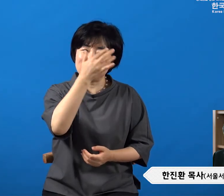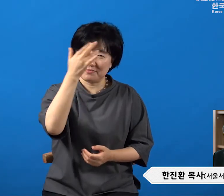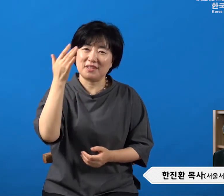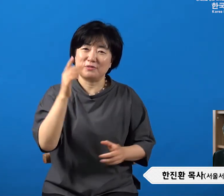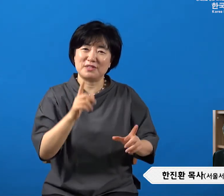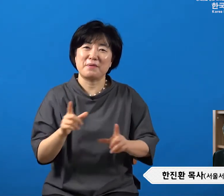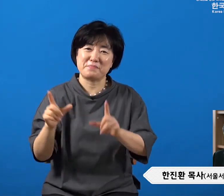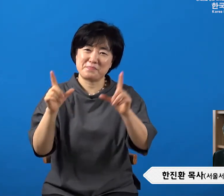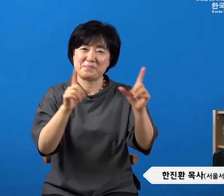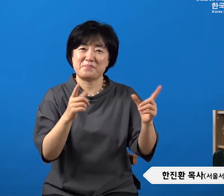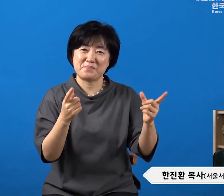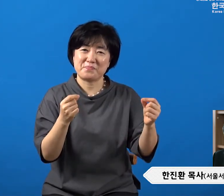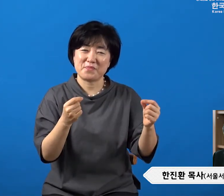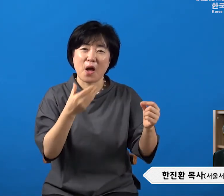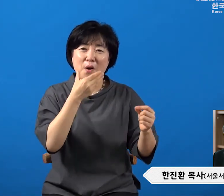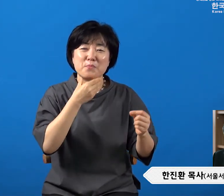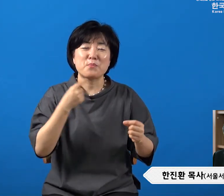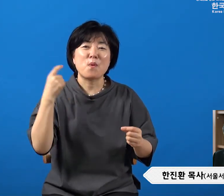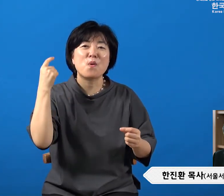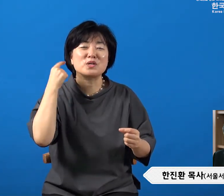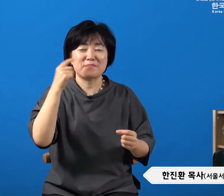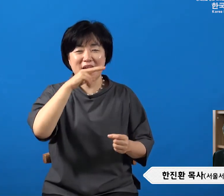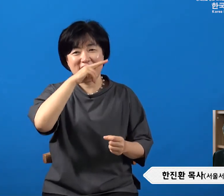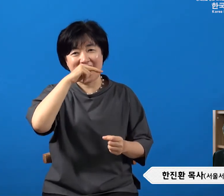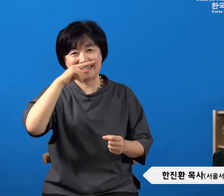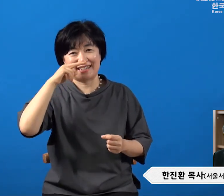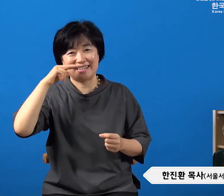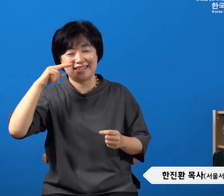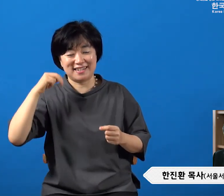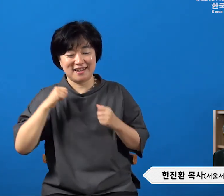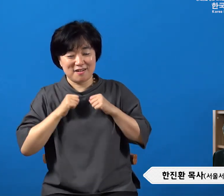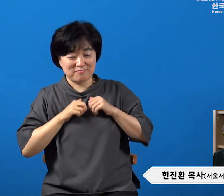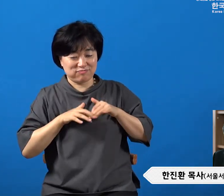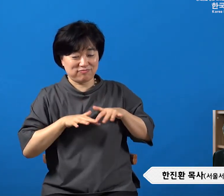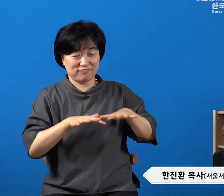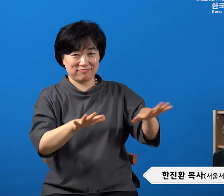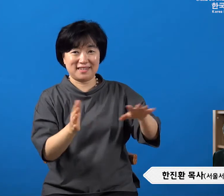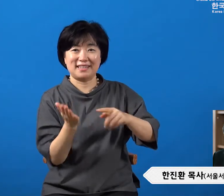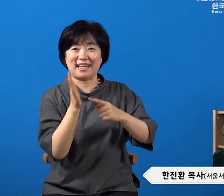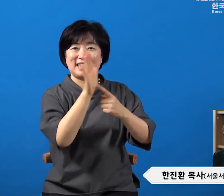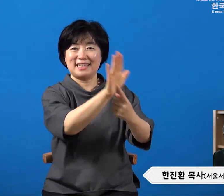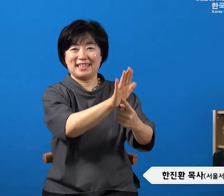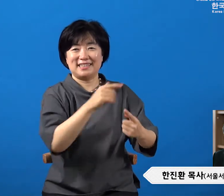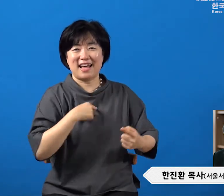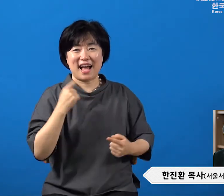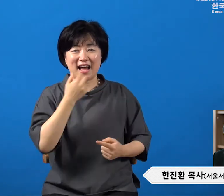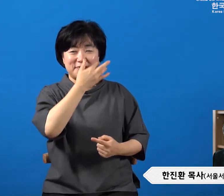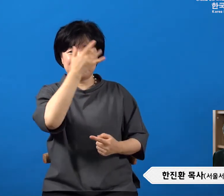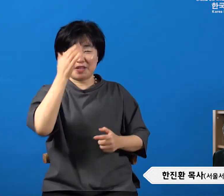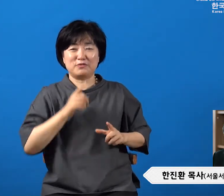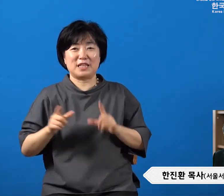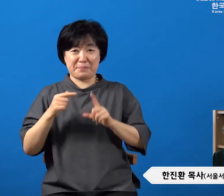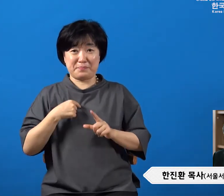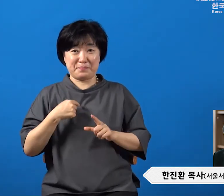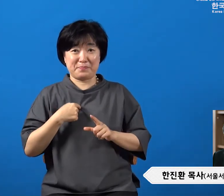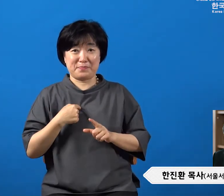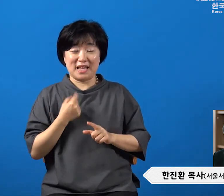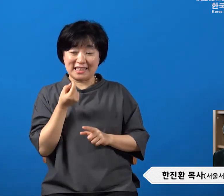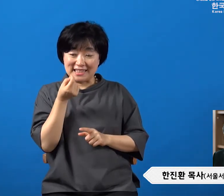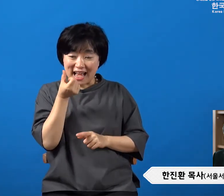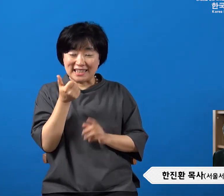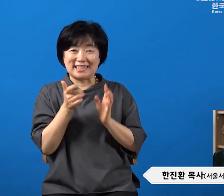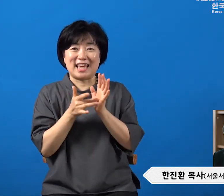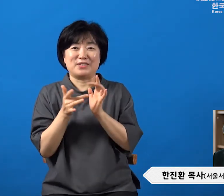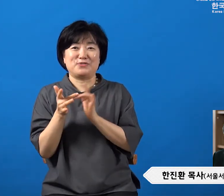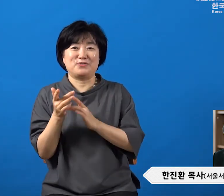아름다운 삶입니까? 복음의 향기를 나타내는 아름다운 삶이 될 것입니다. 정말 작은 예수처럼 살게